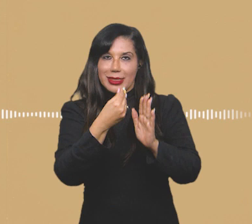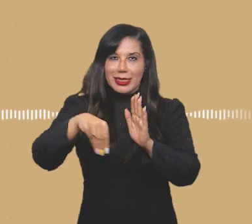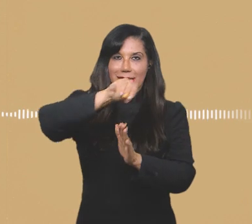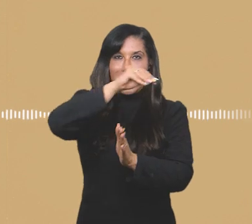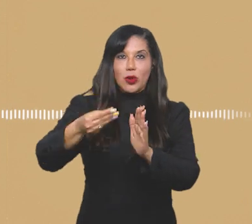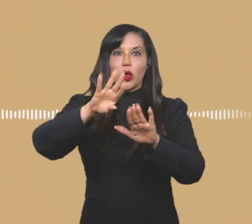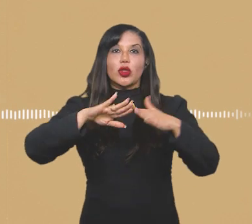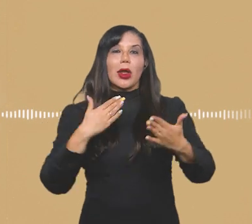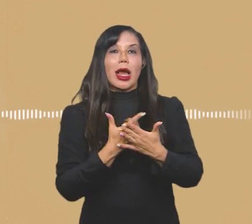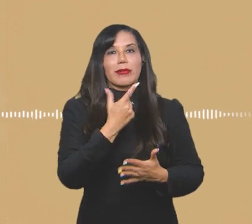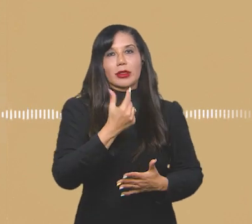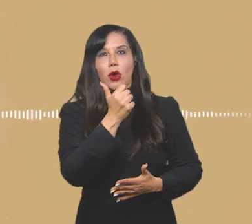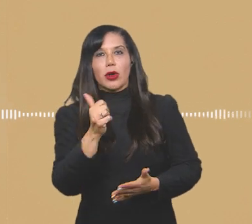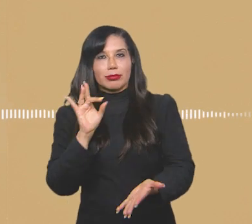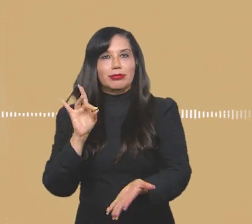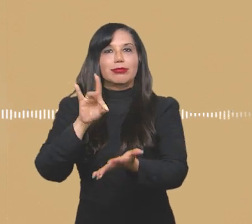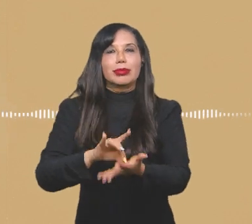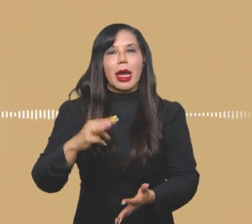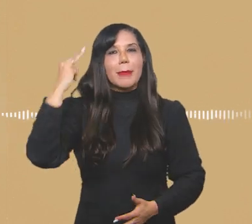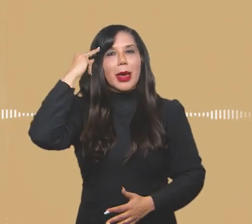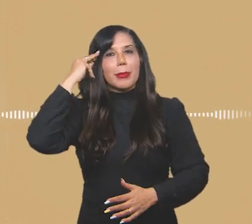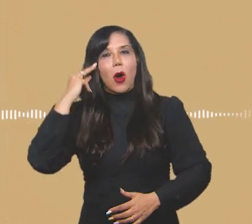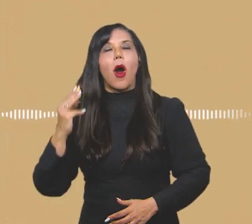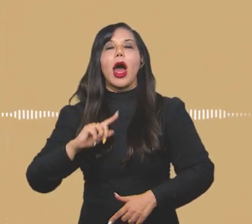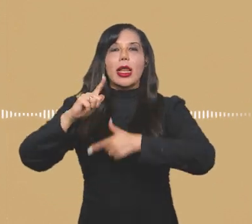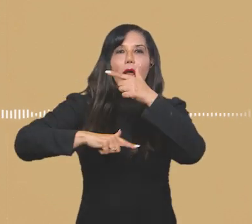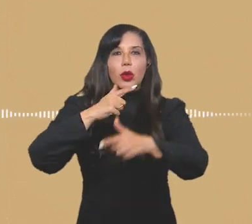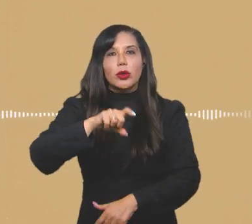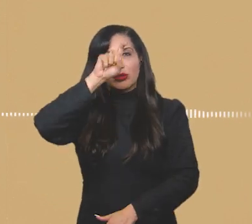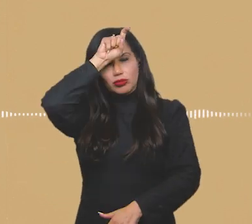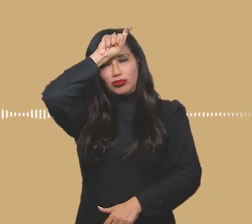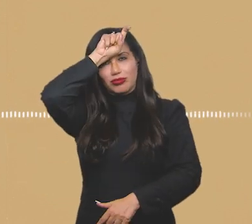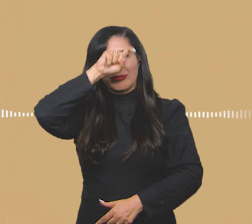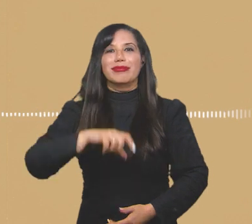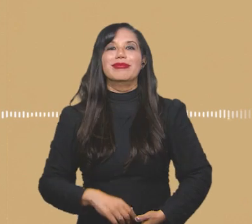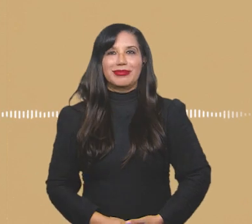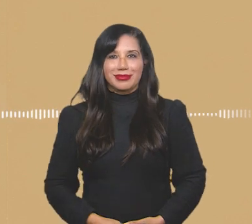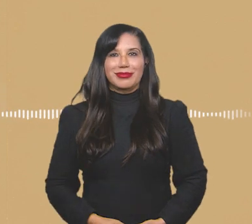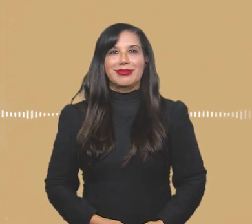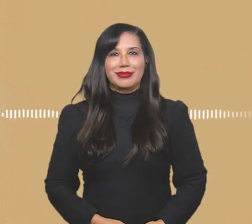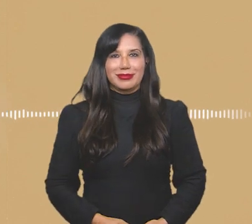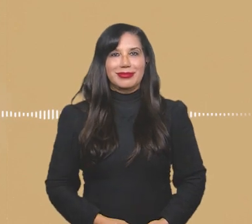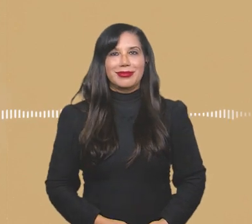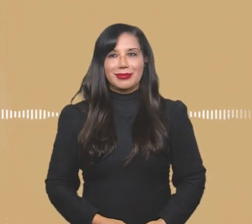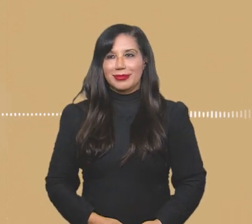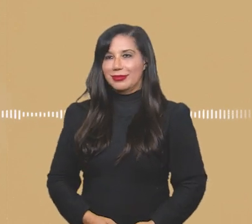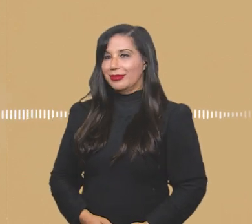escolar, e só em 2011 a data foi oficializada em memória da luta de Zumbi dos Palmares.